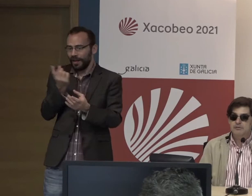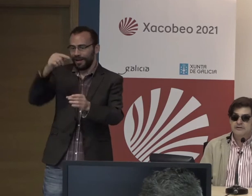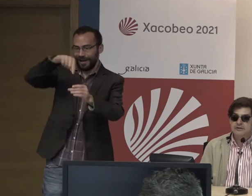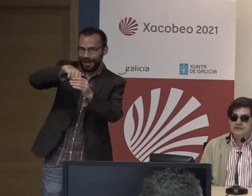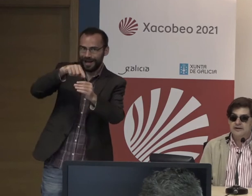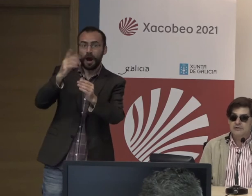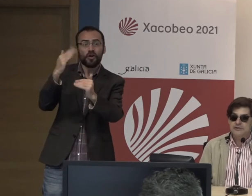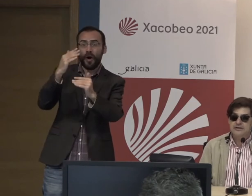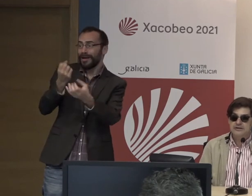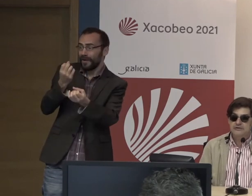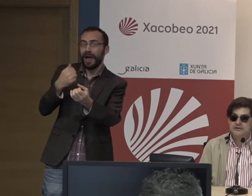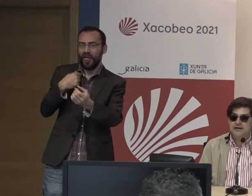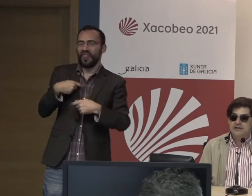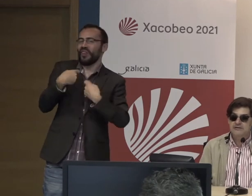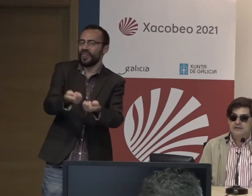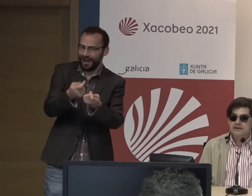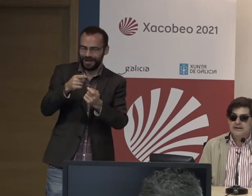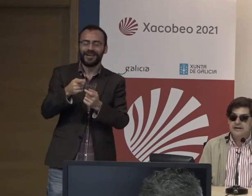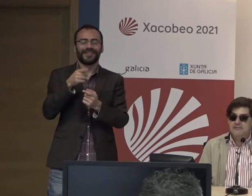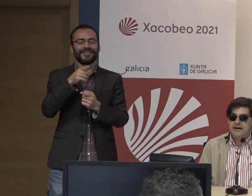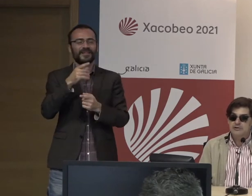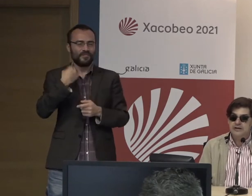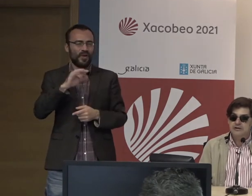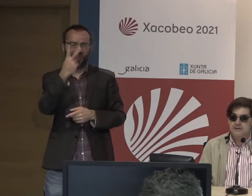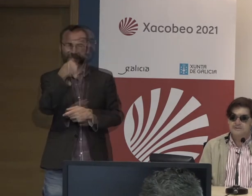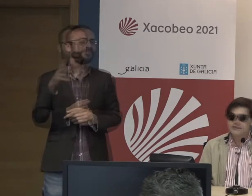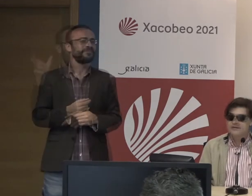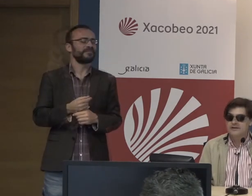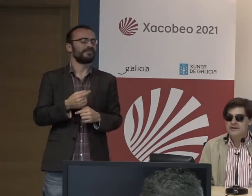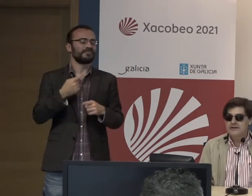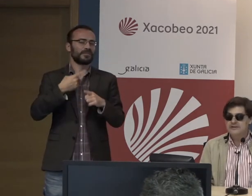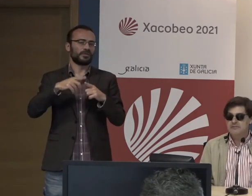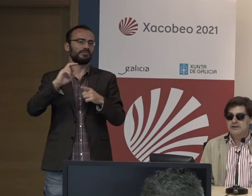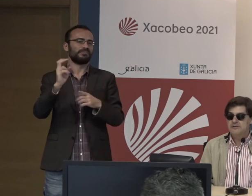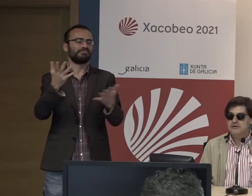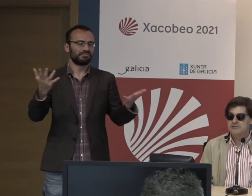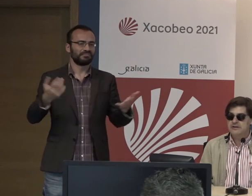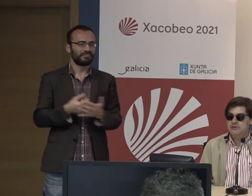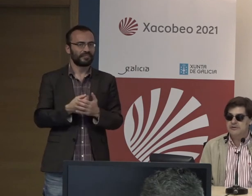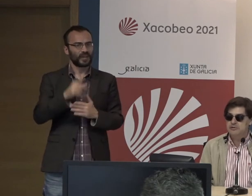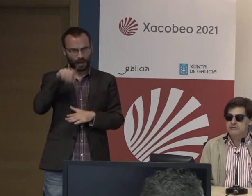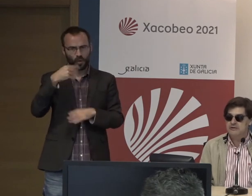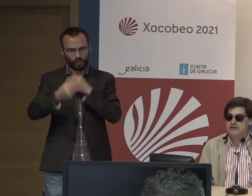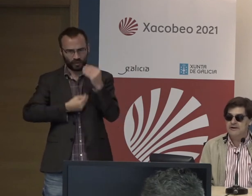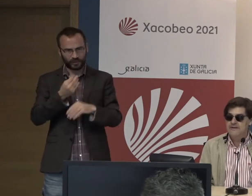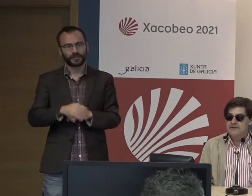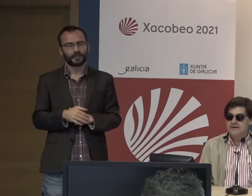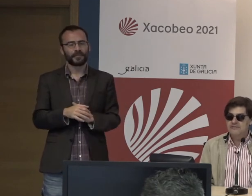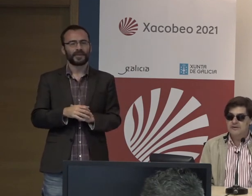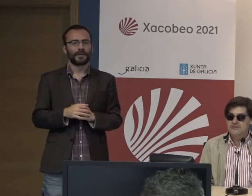tenga pues audiodescripción, que tenga vídeo, que tenga varios idiomas. Esa aplicación la tenemos. Hemos estado usando